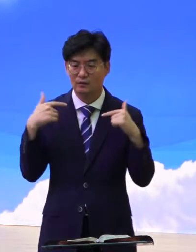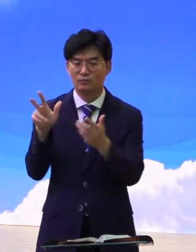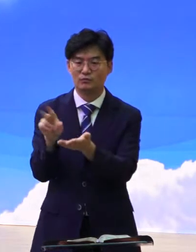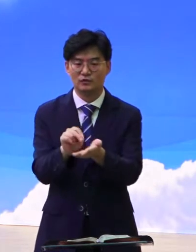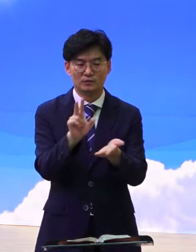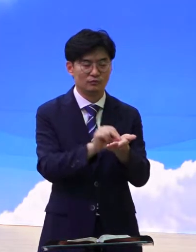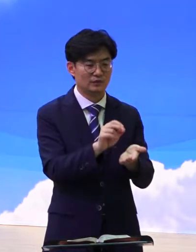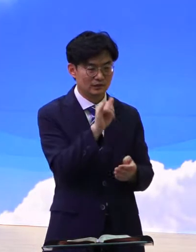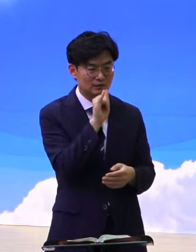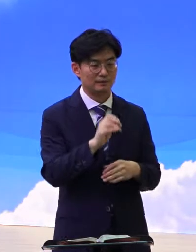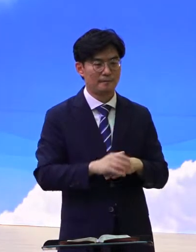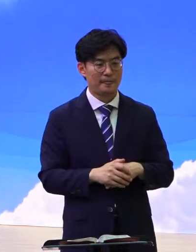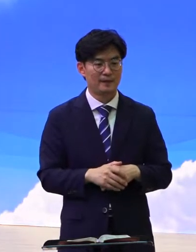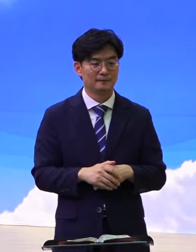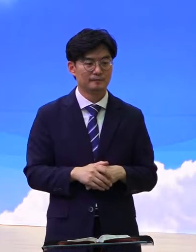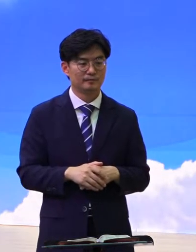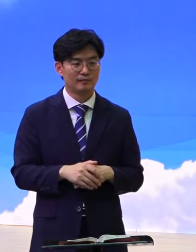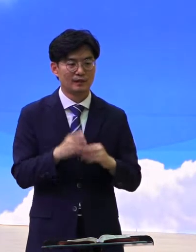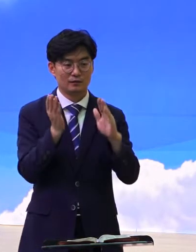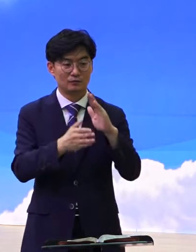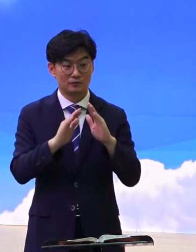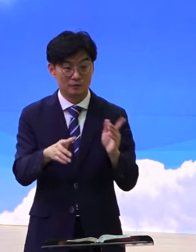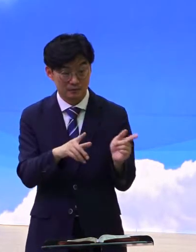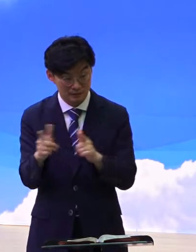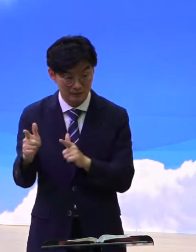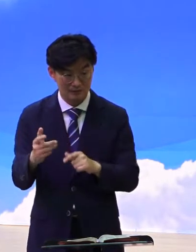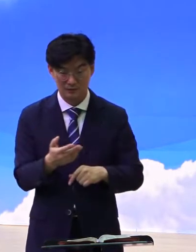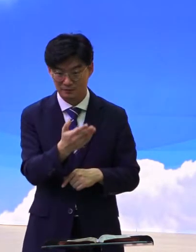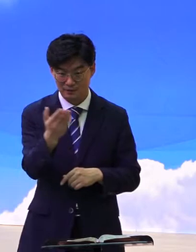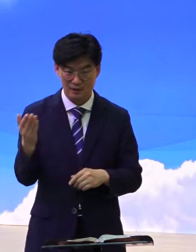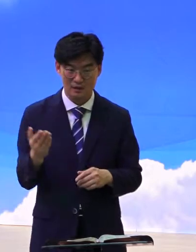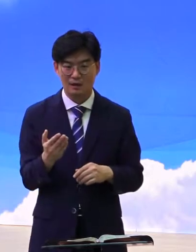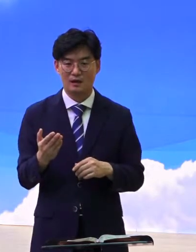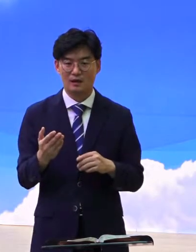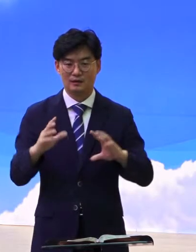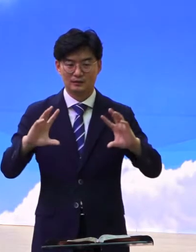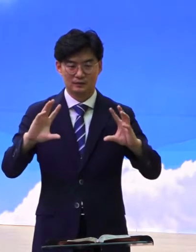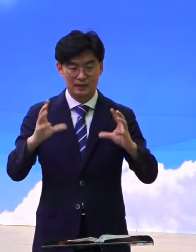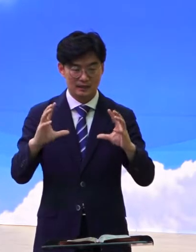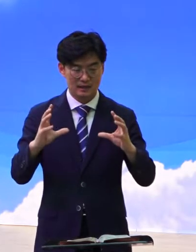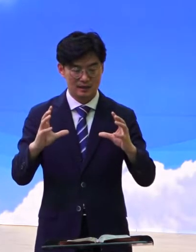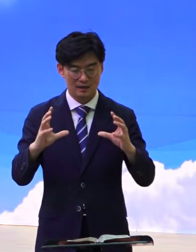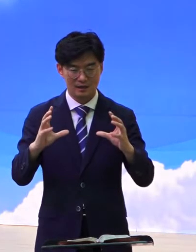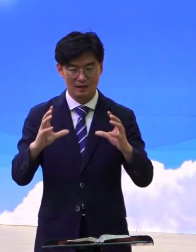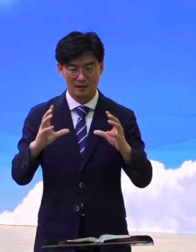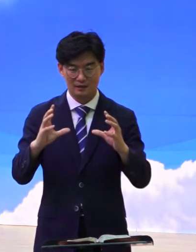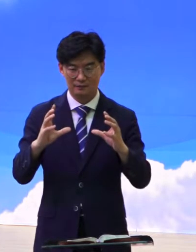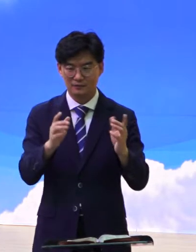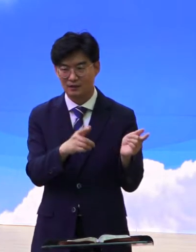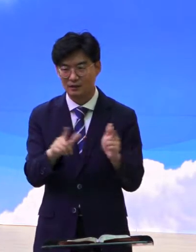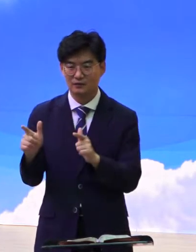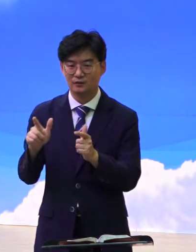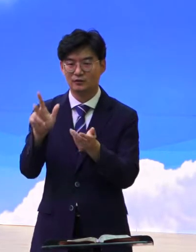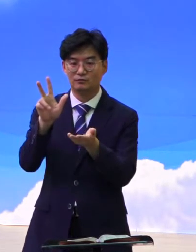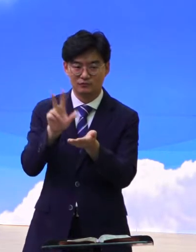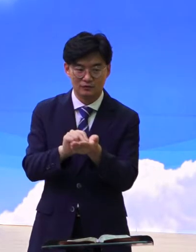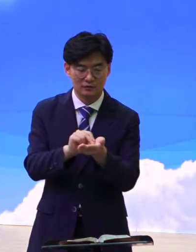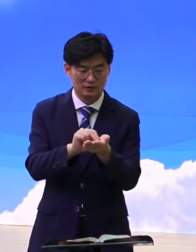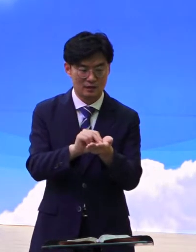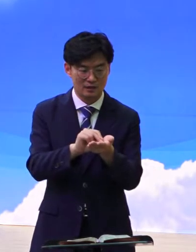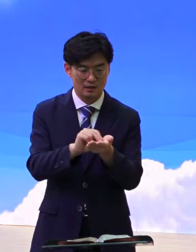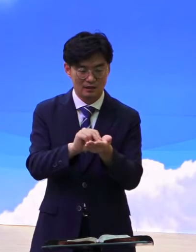때문입니다. 그리고 성도들은 늘 이 세상 나라, 세상의 가치관들의 도전을 받으면서 믿음으로